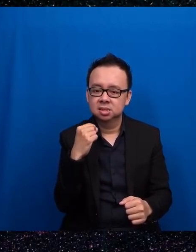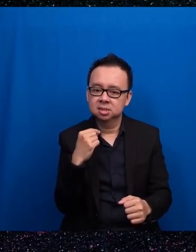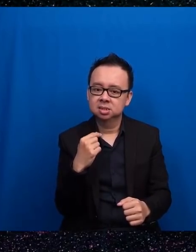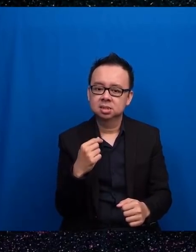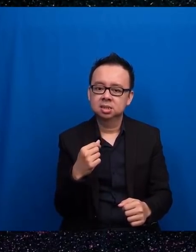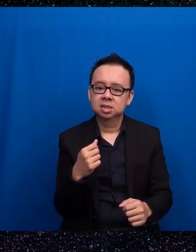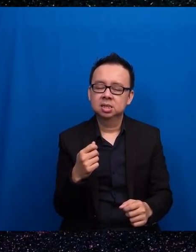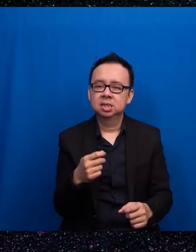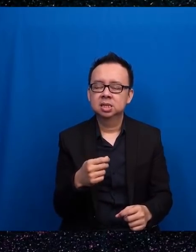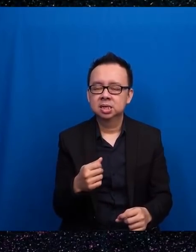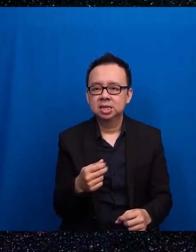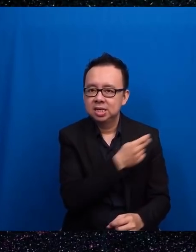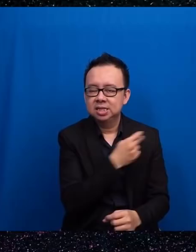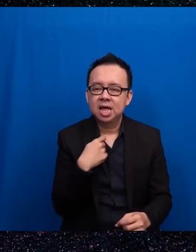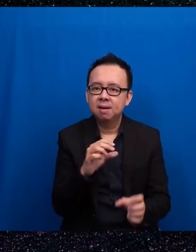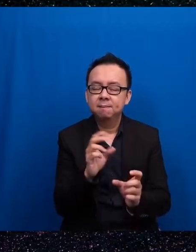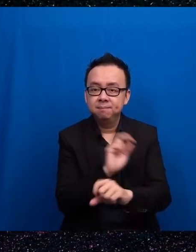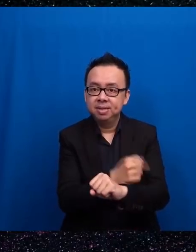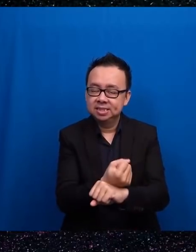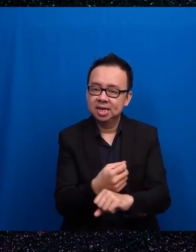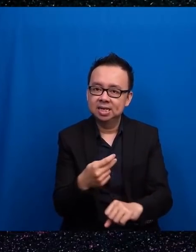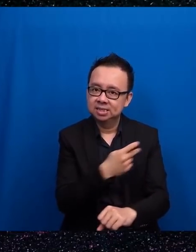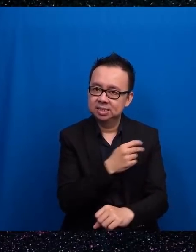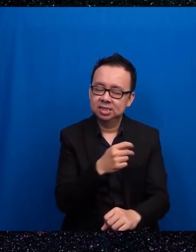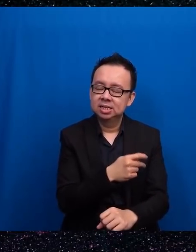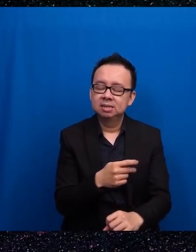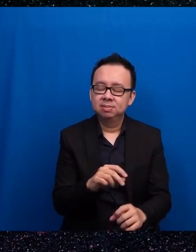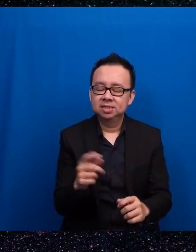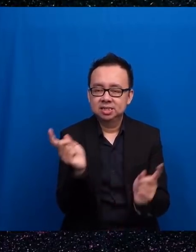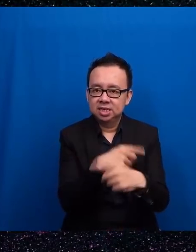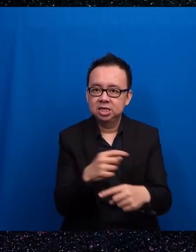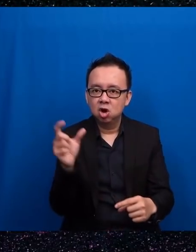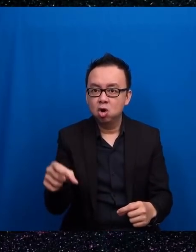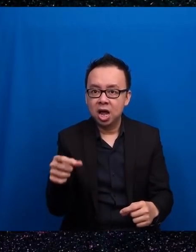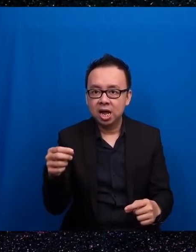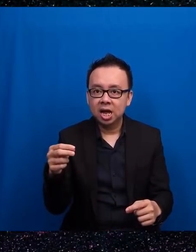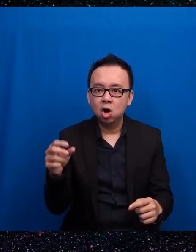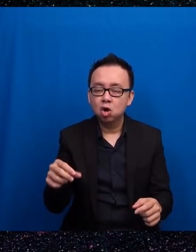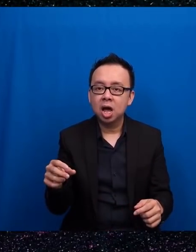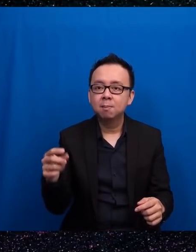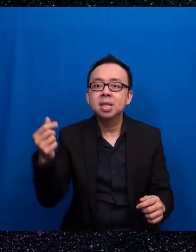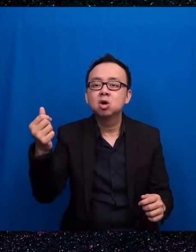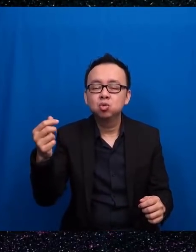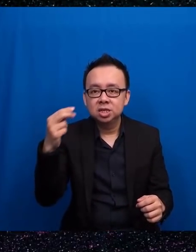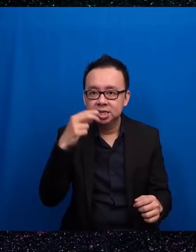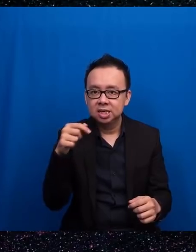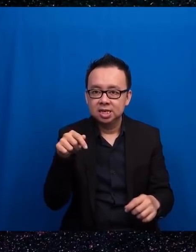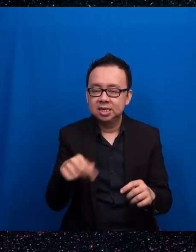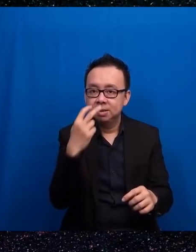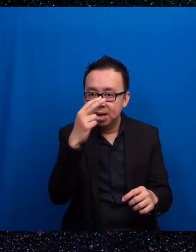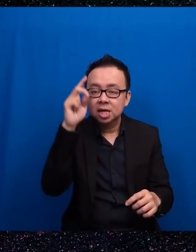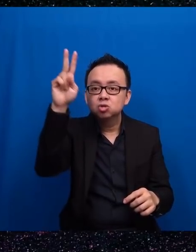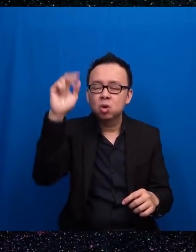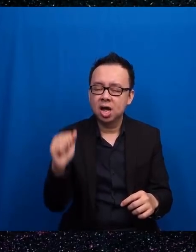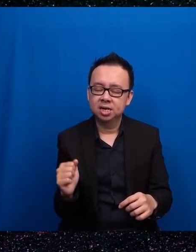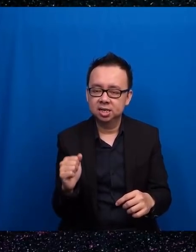kaya di mata Allah dengan memperkaya orang lain. Percayalah berkatmu akan datang dari Tuhan. Yang kau tolong akan ditolong Tuhan. Dan Tuhan menolong